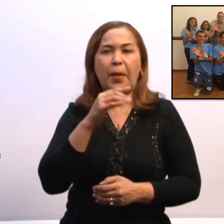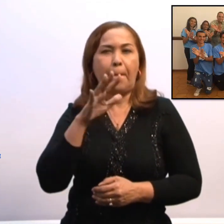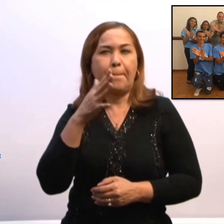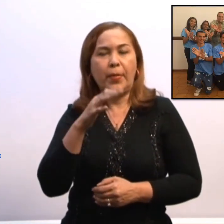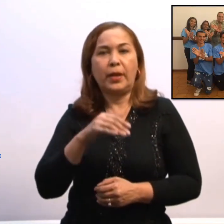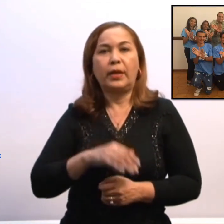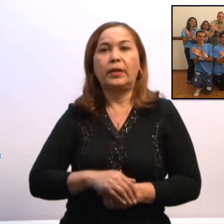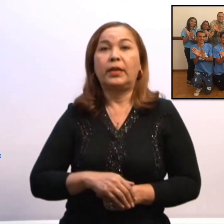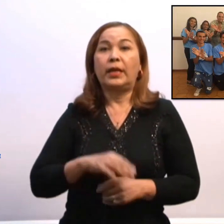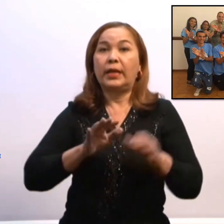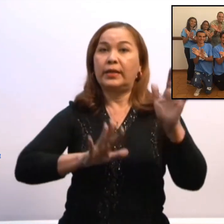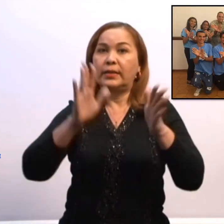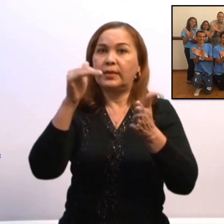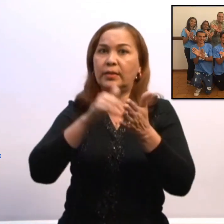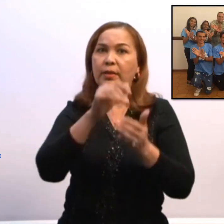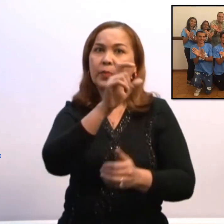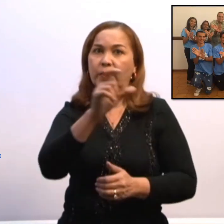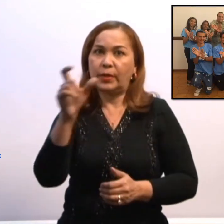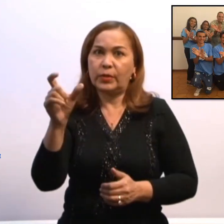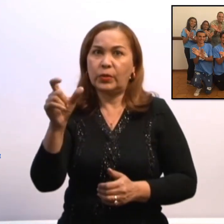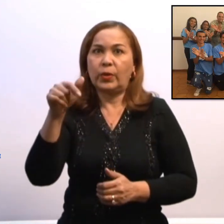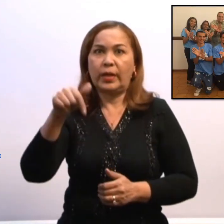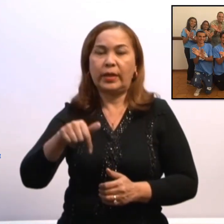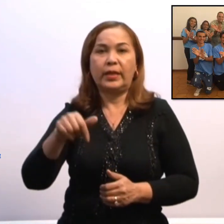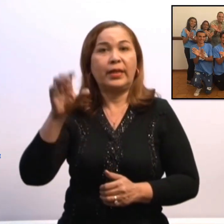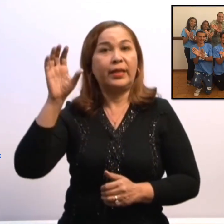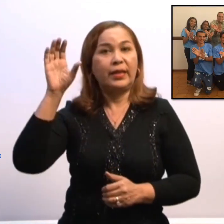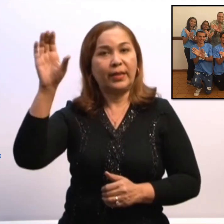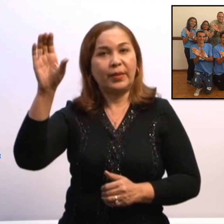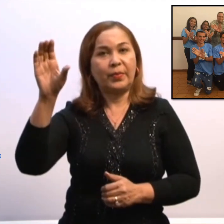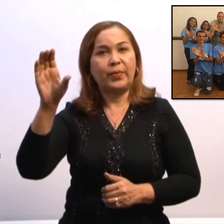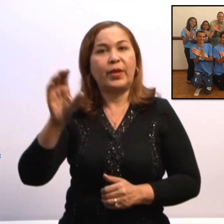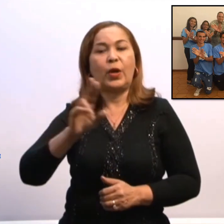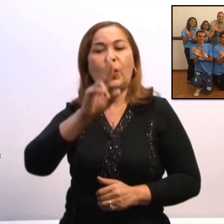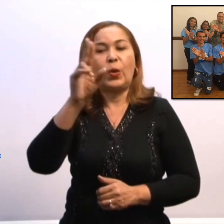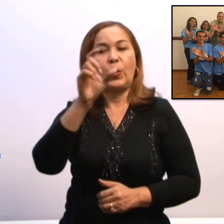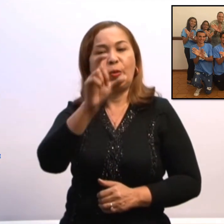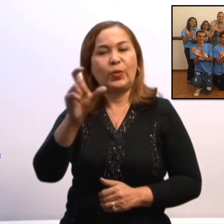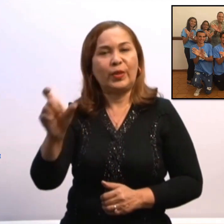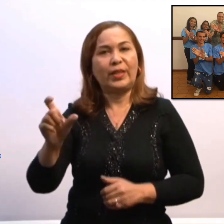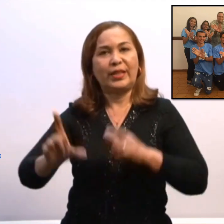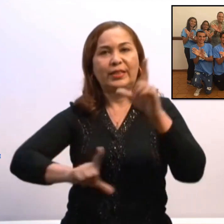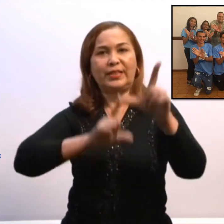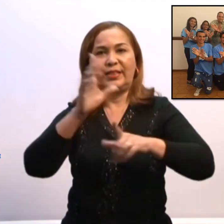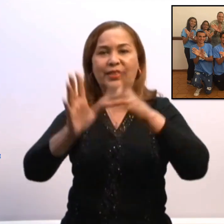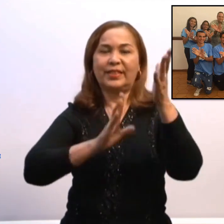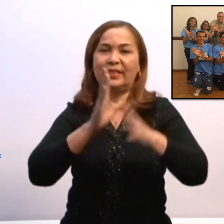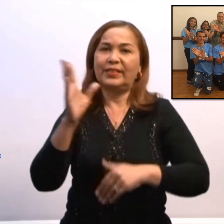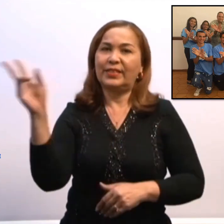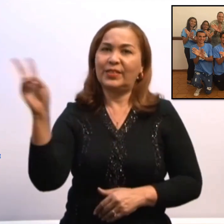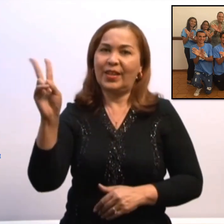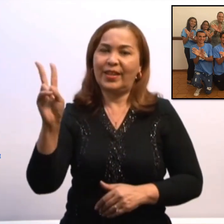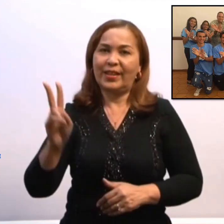de 15.000 personas en nuestro país son usuarios de la lengua de señas venezolana.